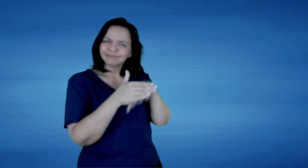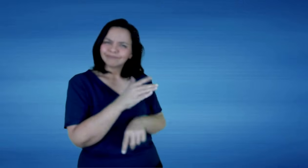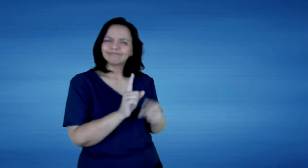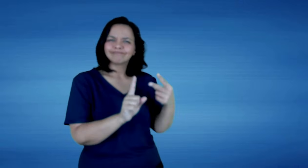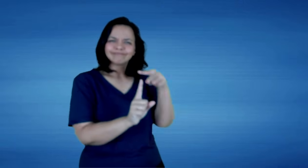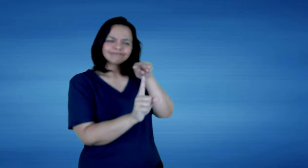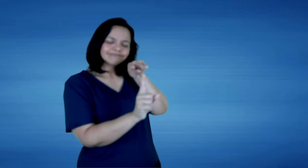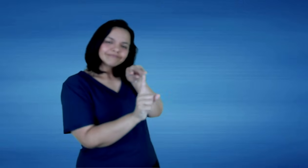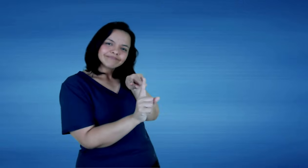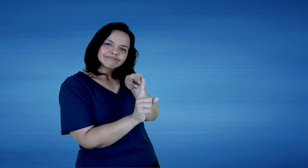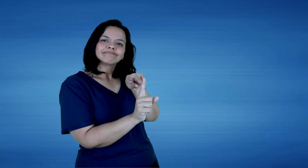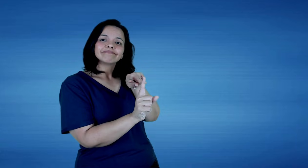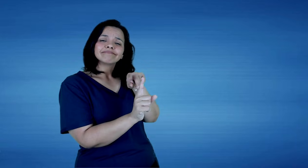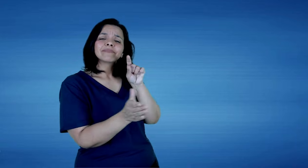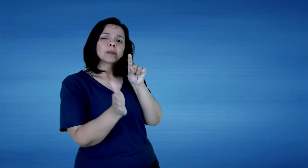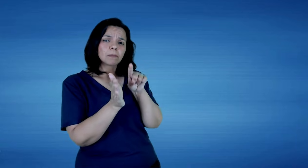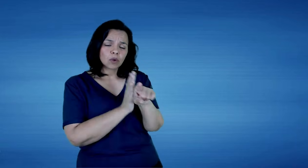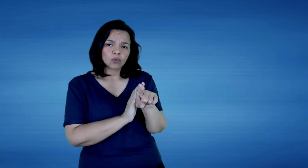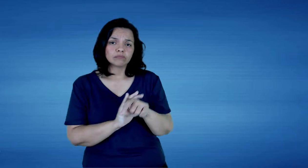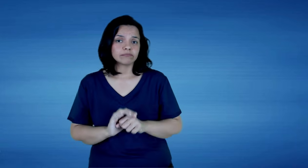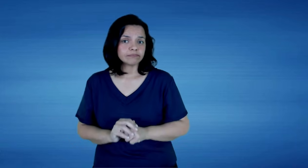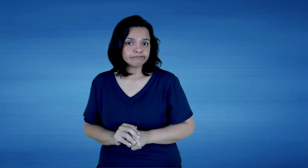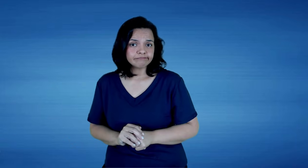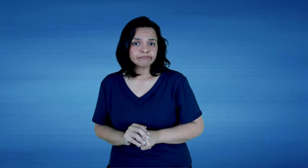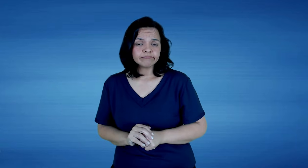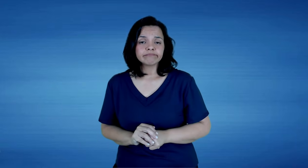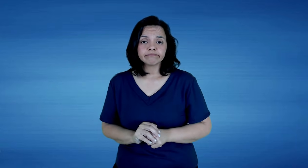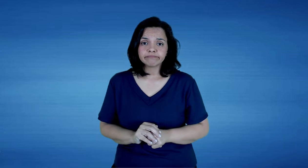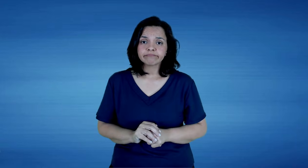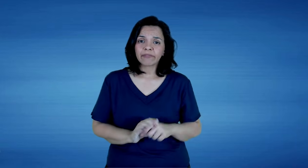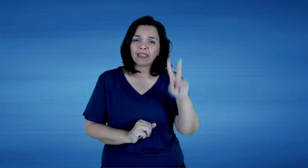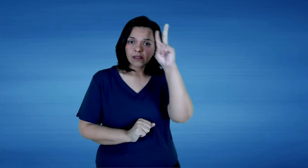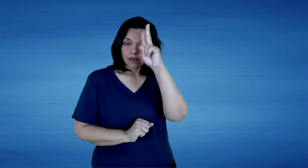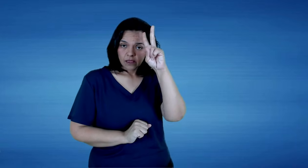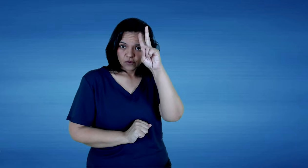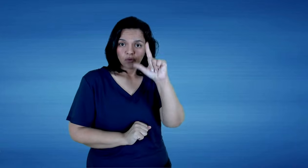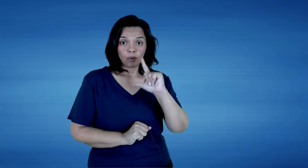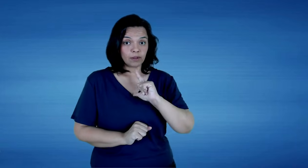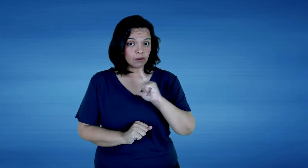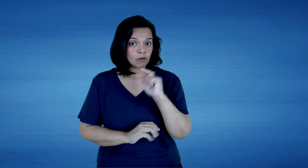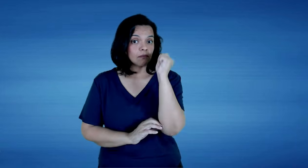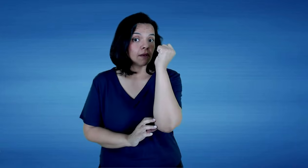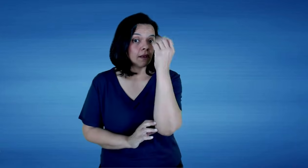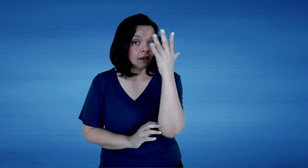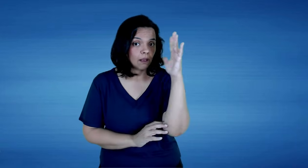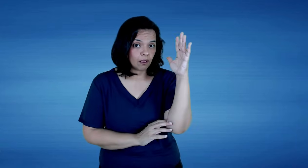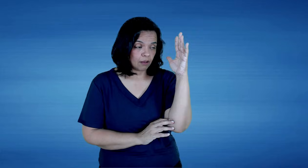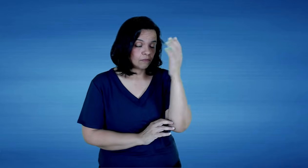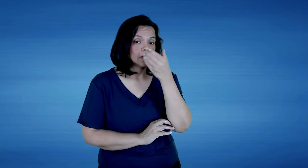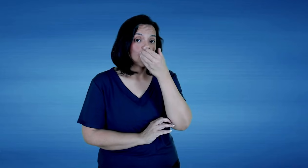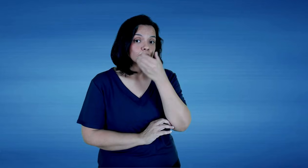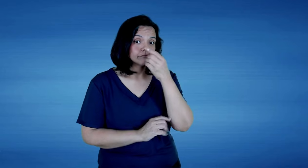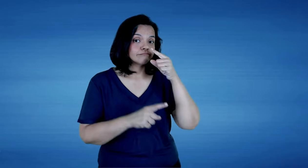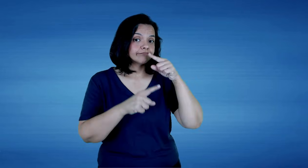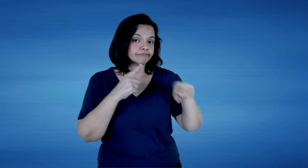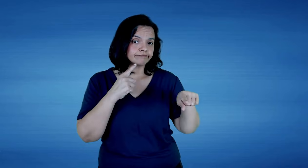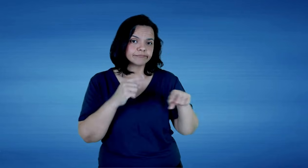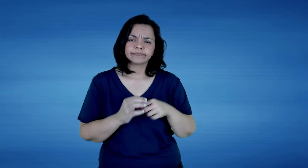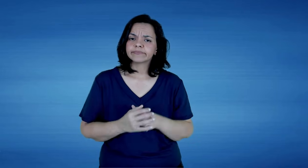Mas antes de nós estudarmos profundamente essa perspectiva, eu tenho uma pergunta para vocês. Lembra que na história tinha uma árvore, né,